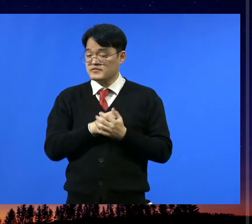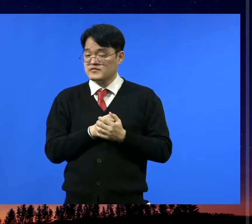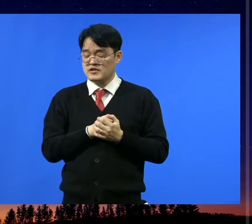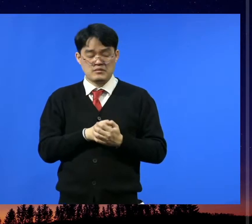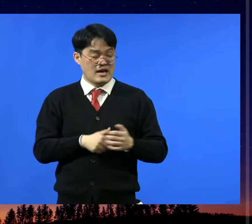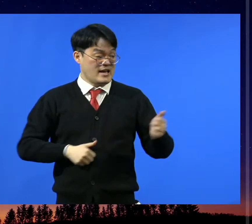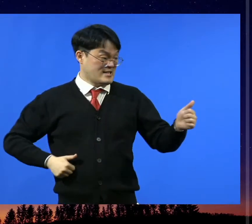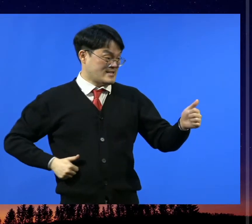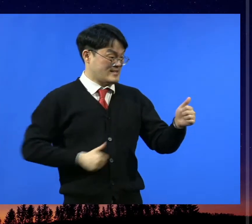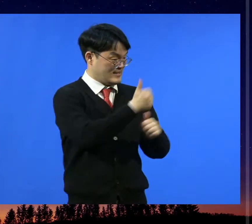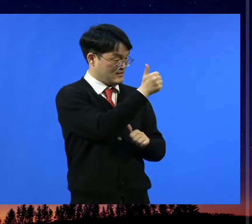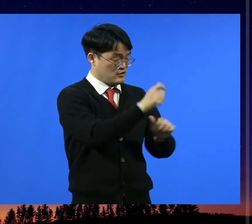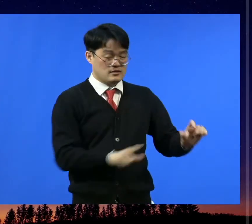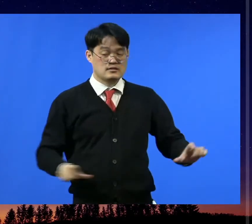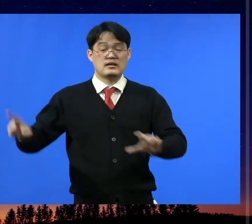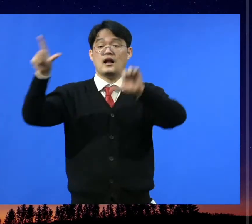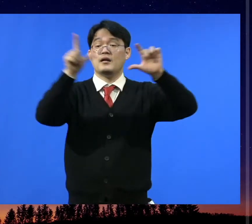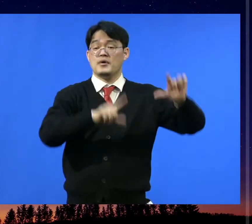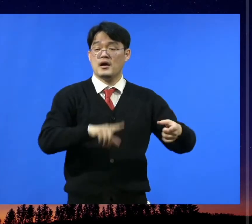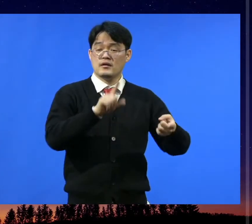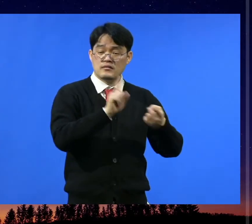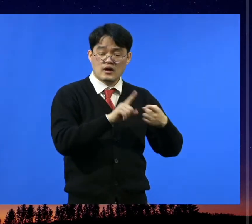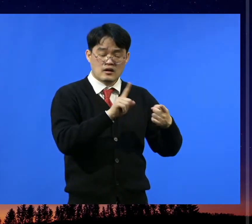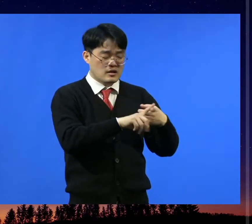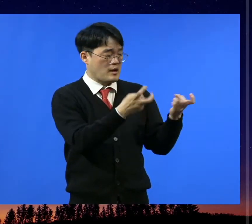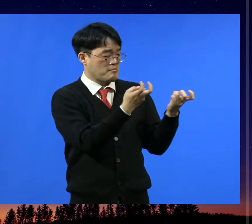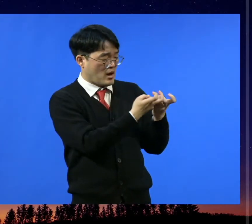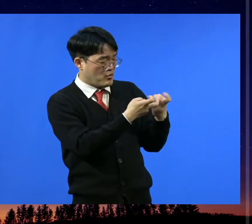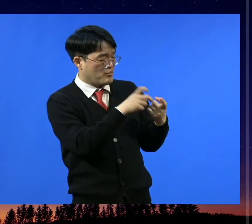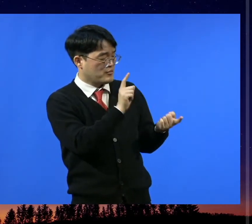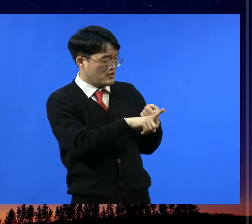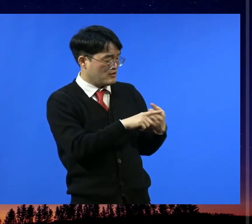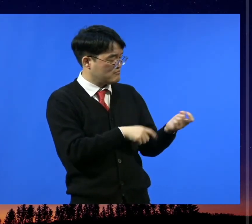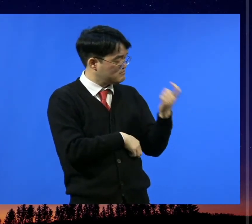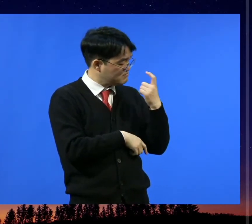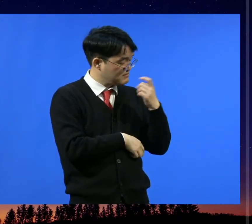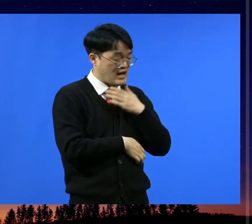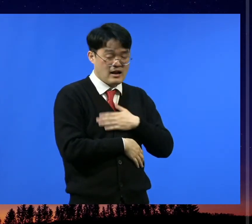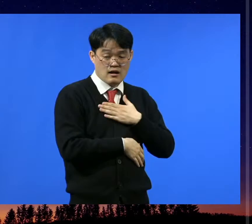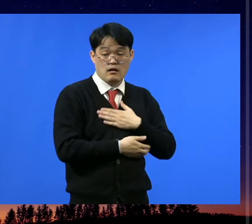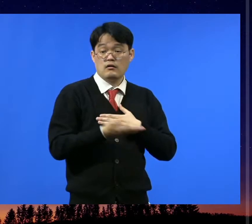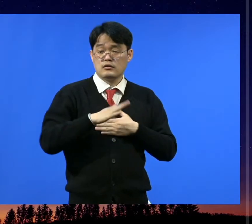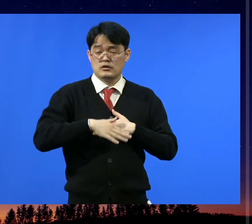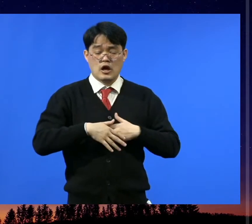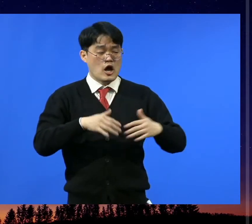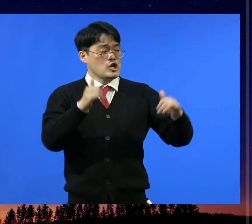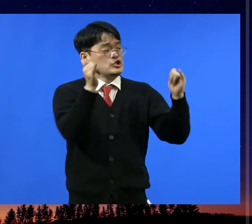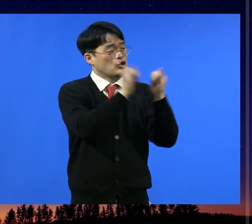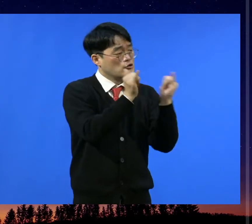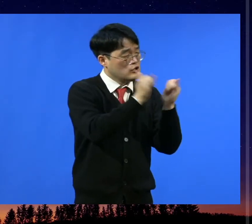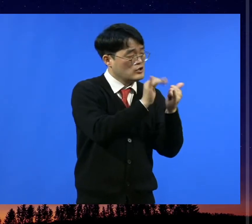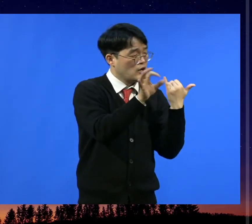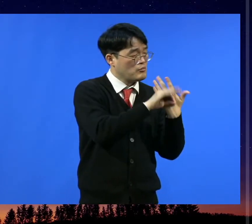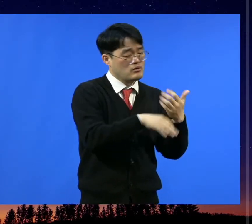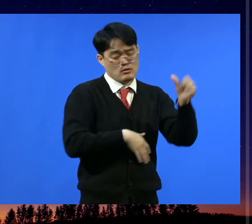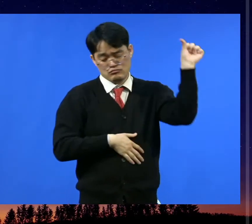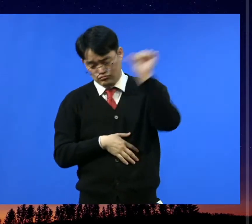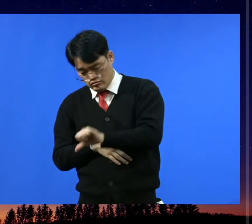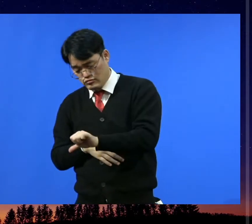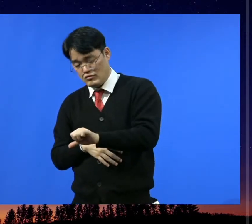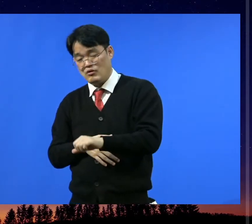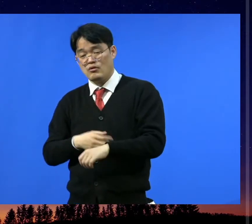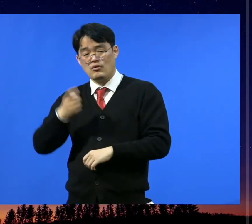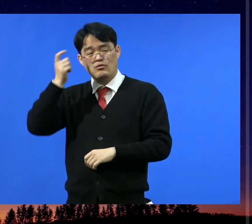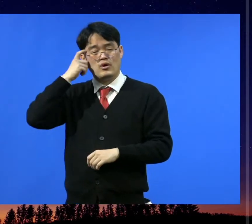승리의 삶을 위한 방법론에 대해서 어느 정도는 다 무장해서, 그런데 전쟁터에 나가면 여지없이 나가 떨어져 버리는 거예요.